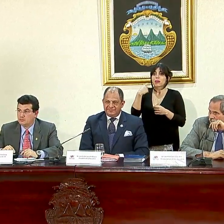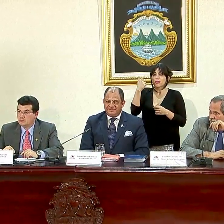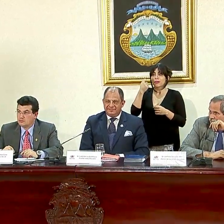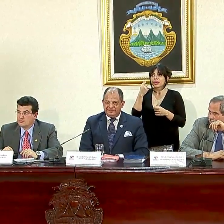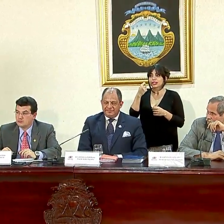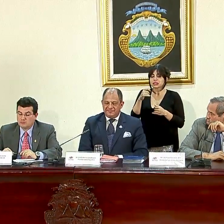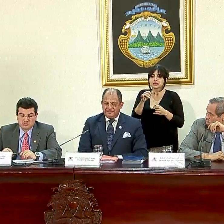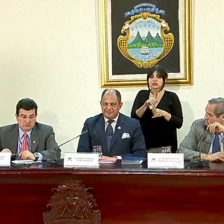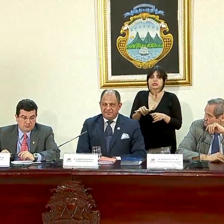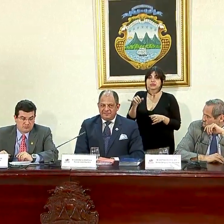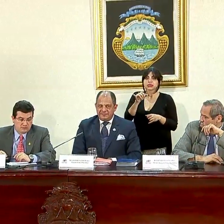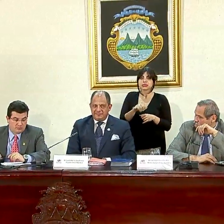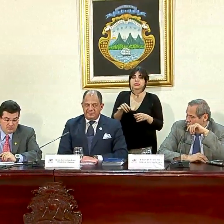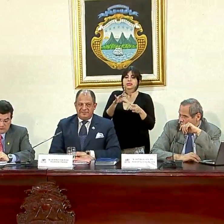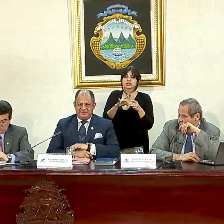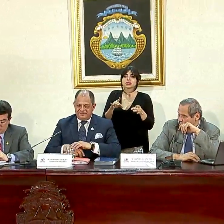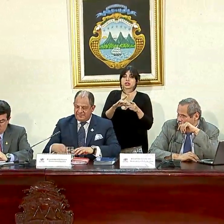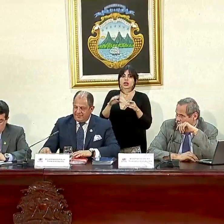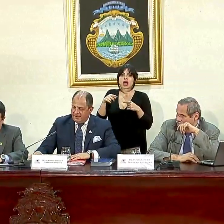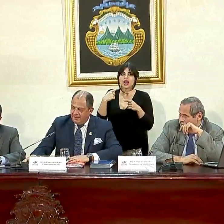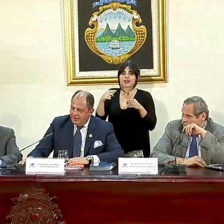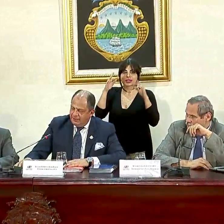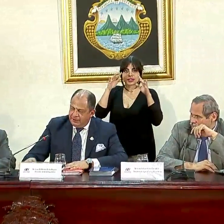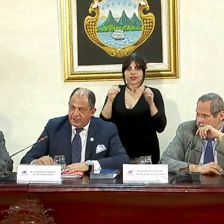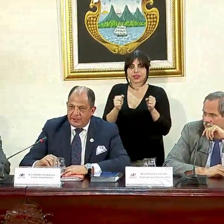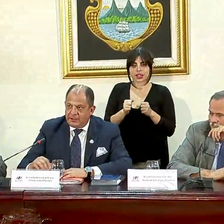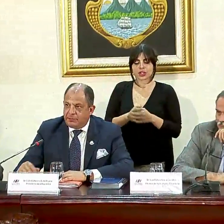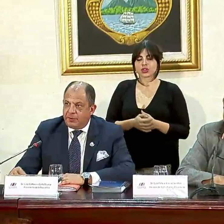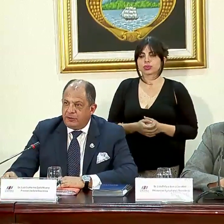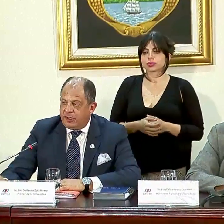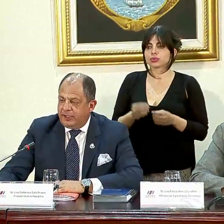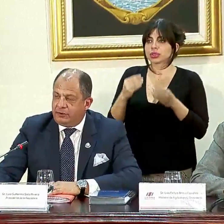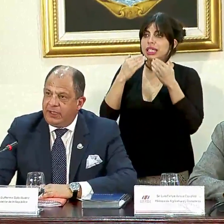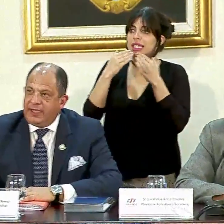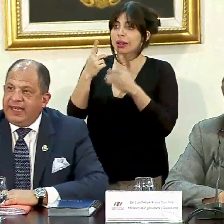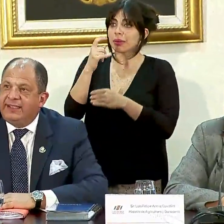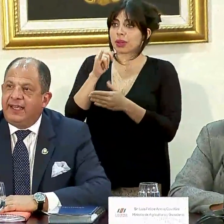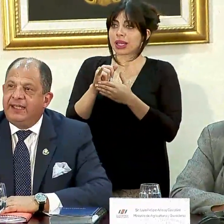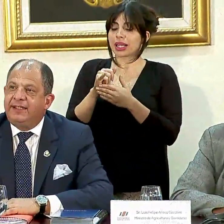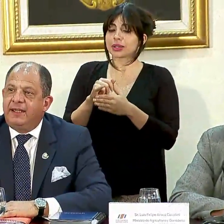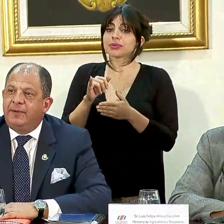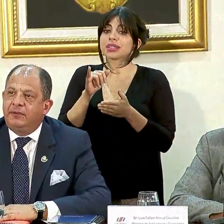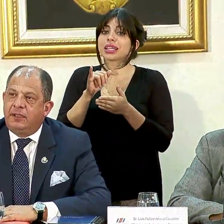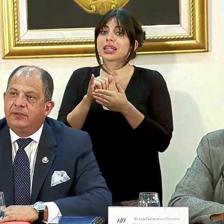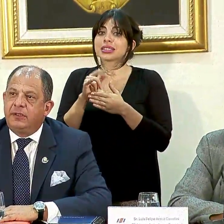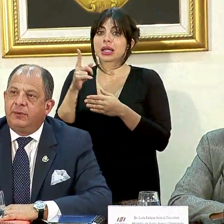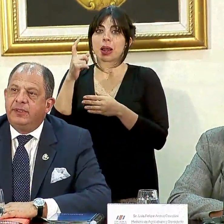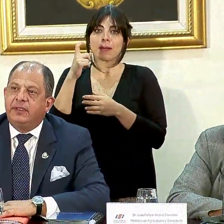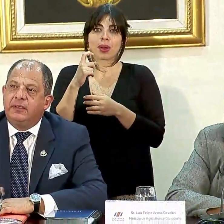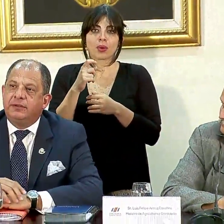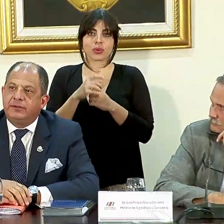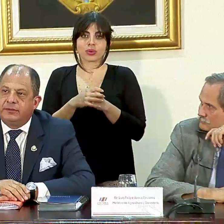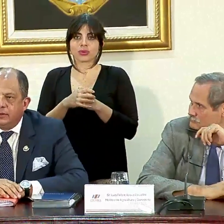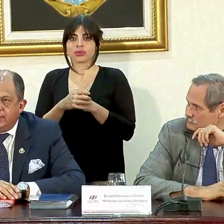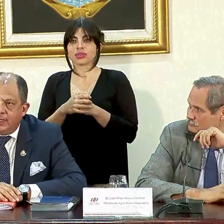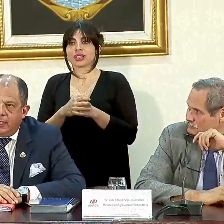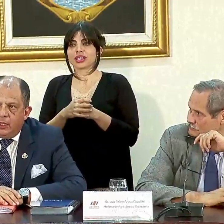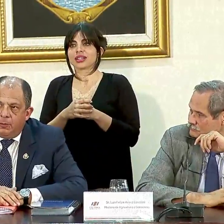vamos a seguir con las mismas vainas todos los inviernos. Muchas gracias. Richard, gracias por preguntar eso. Esa es la pregunta de los